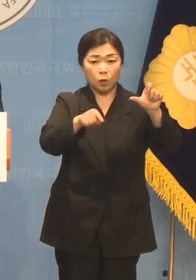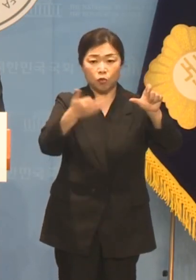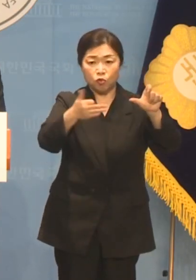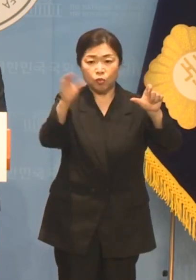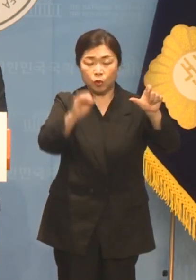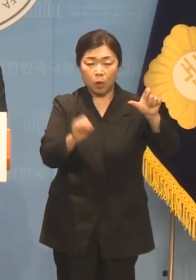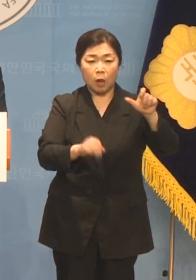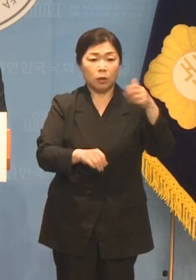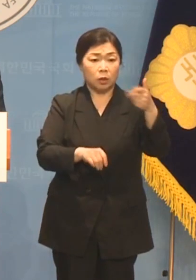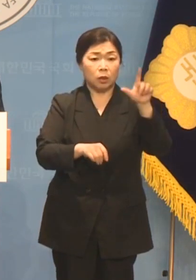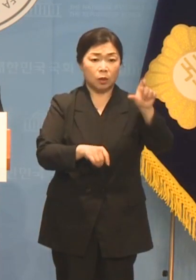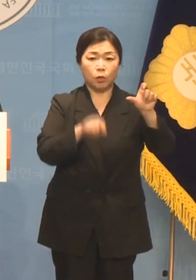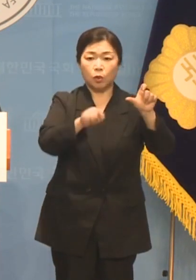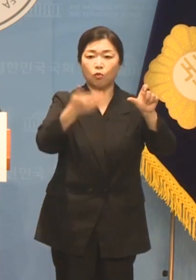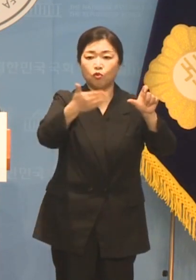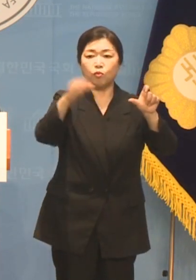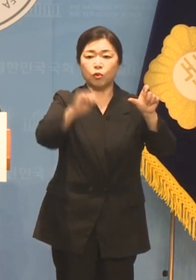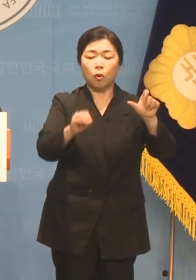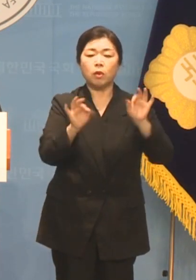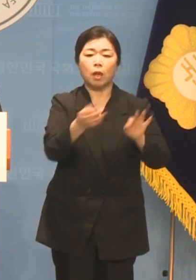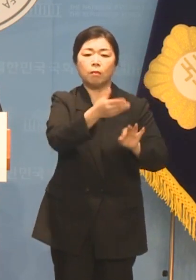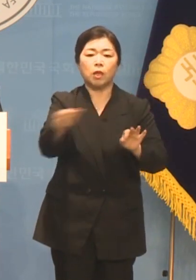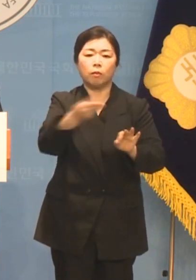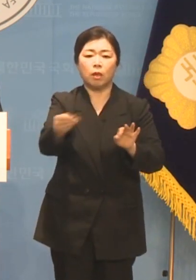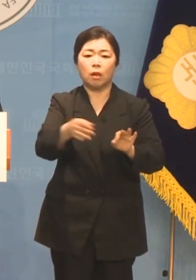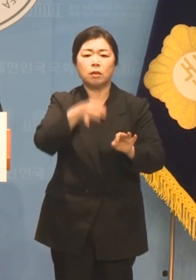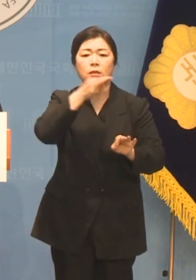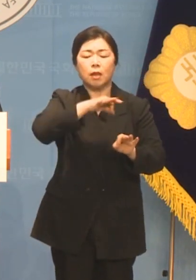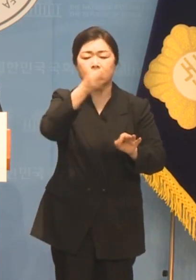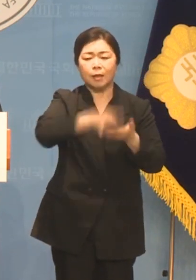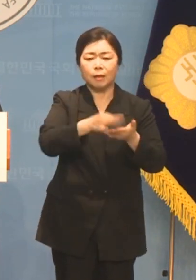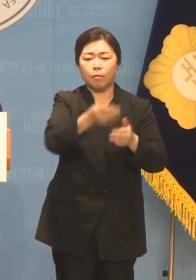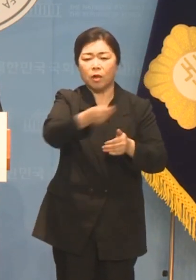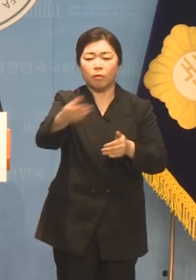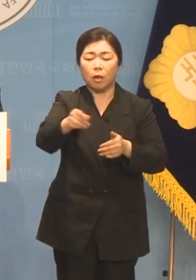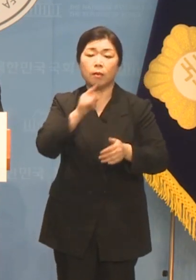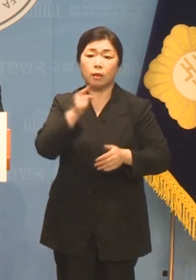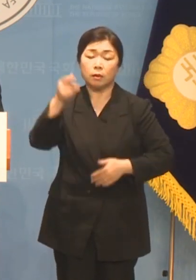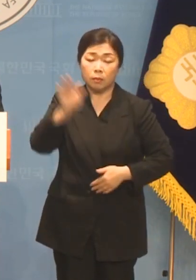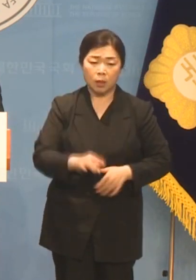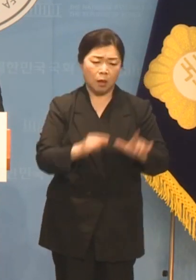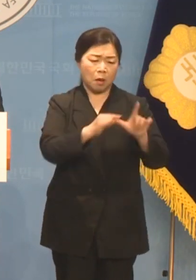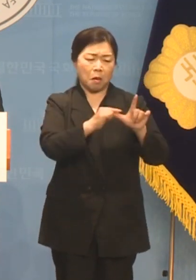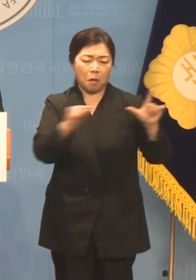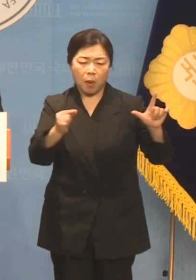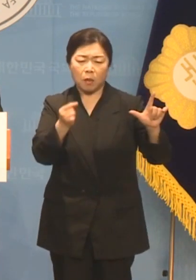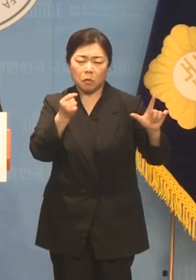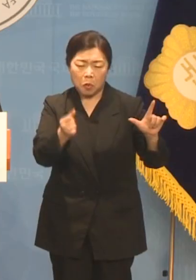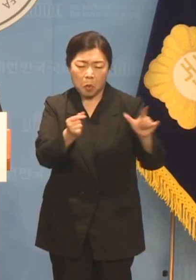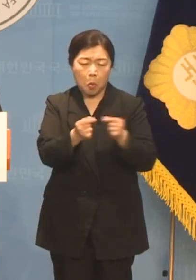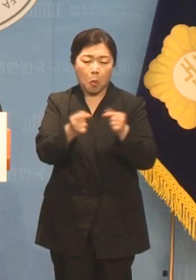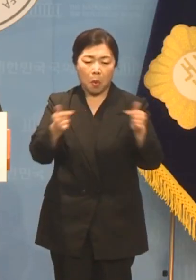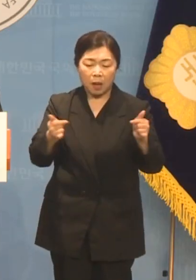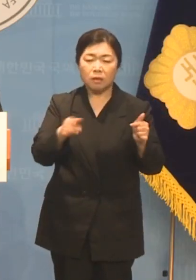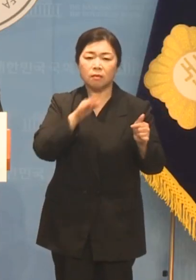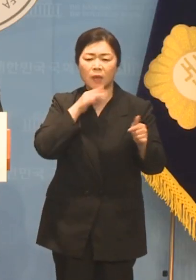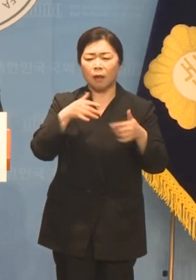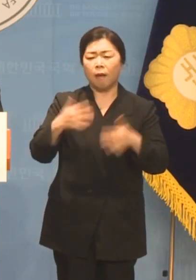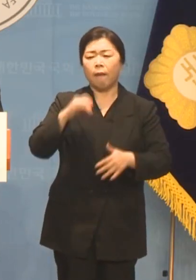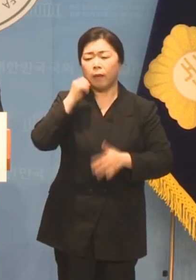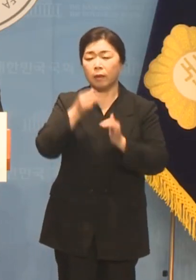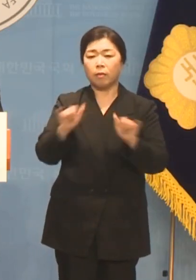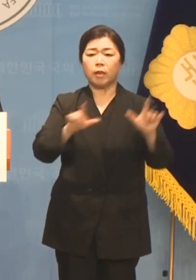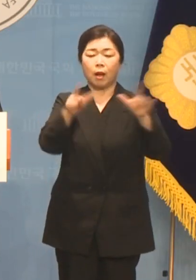긴축 재정한다면서 잔뜩 줄여놓은 민생 예산 중 극히 일부만 찔끔 늘려놓고 취약계층